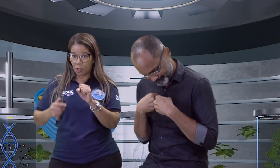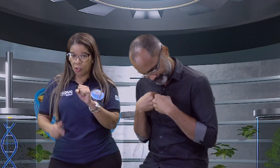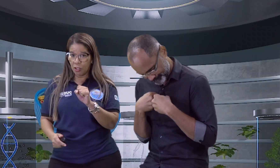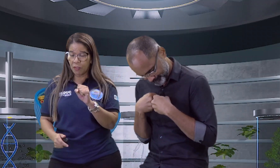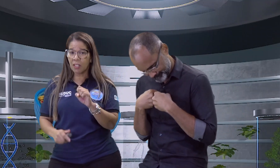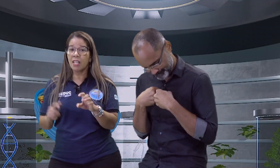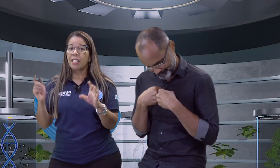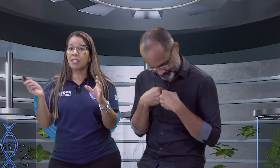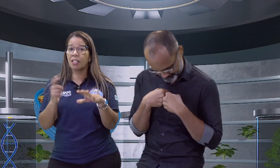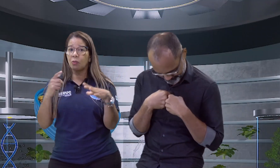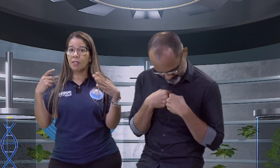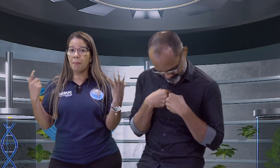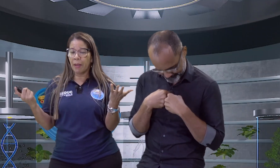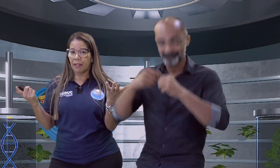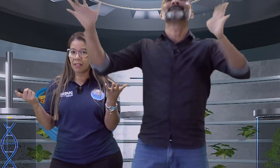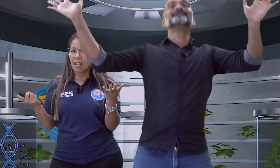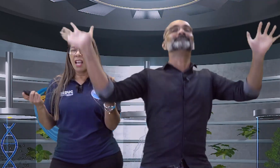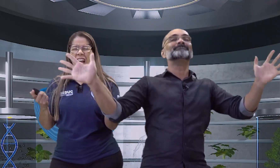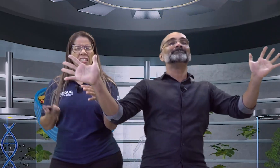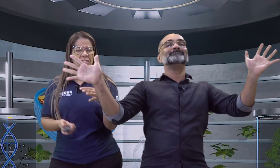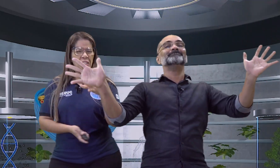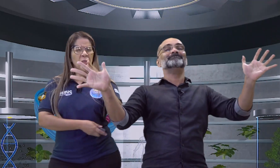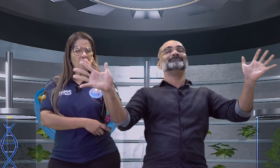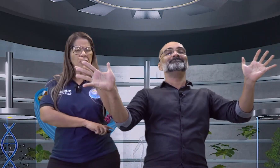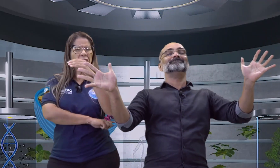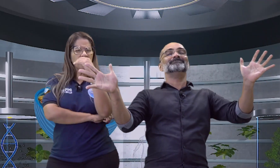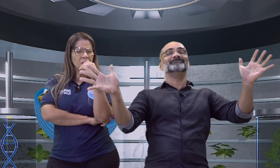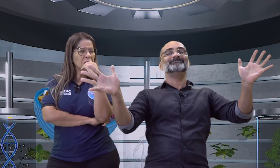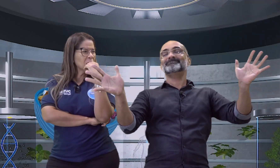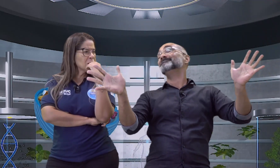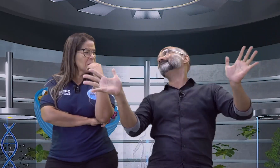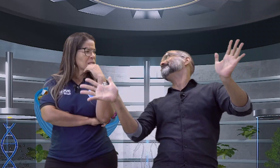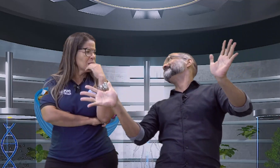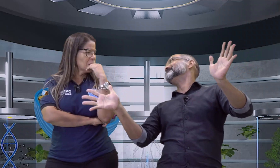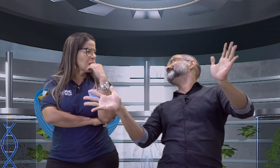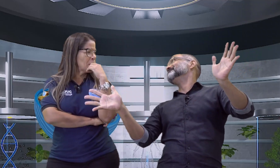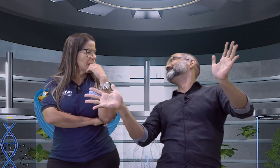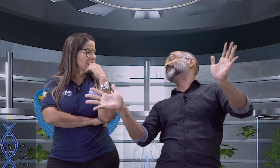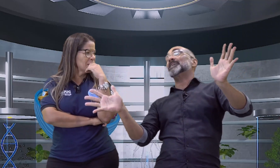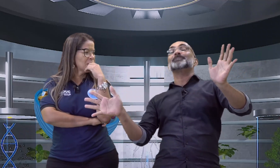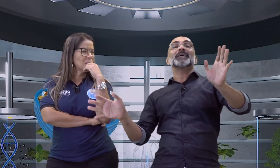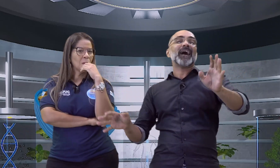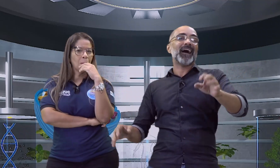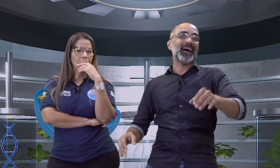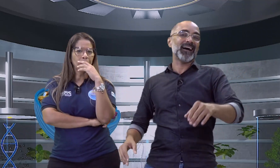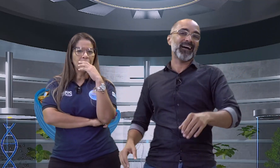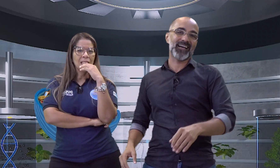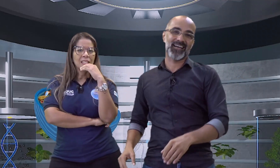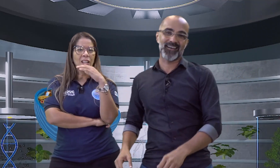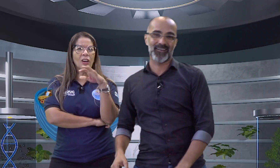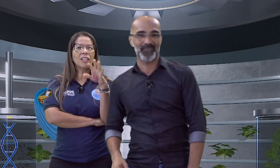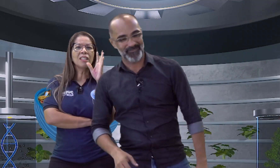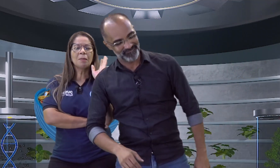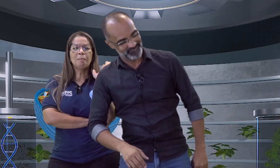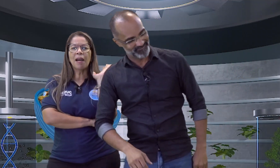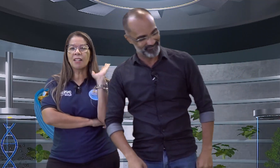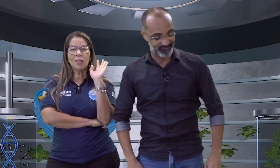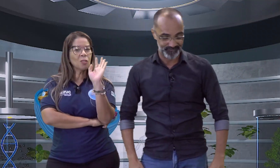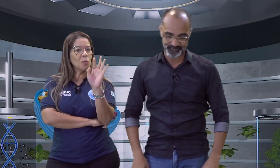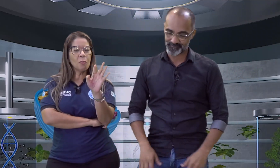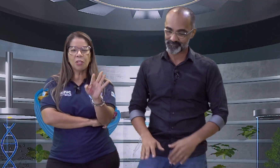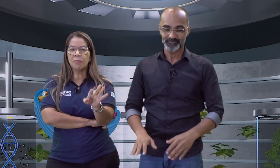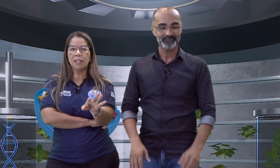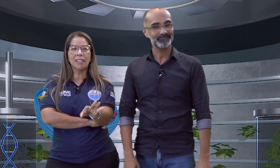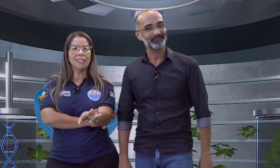as objetivas, e as questões abertas. A gente gosta de usar umas questões abertas, né, professor? Ah! Tem hora que dispara